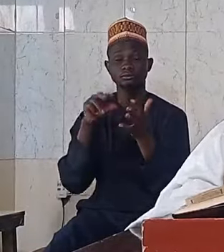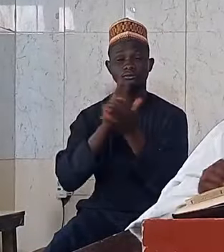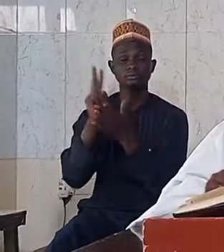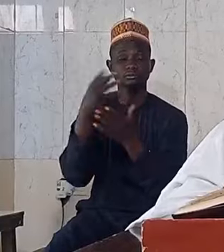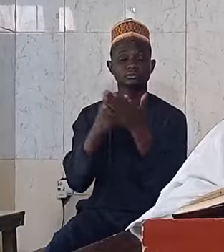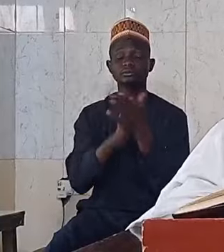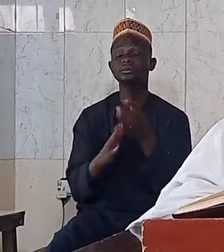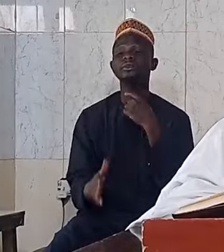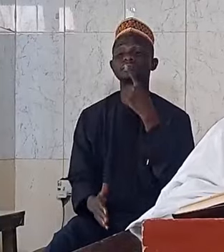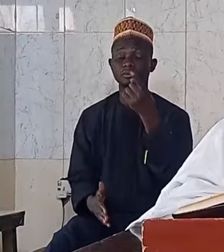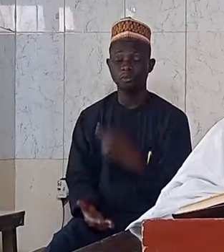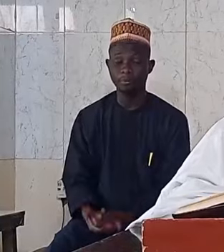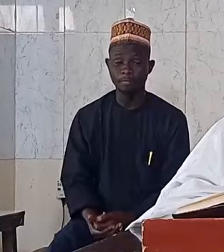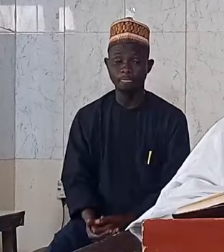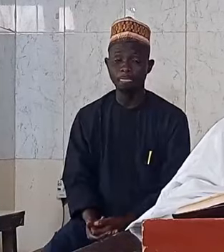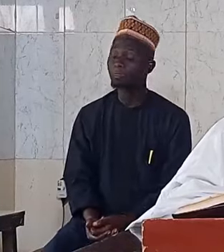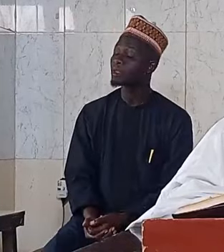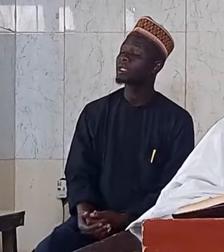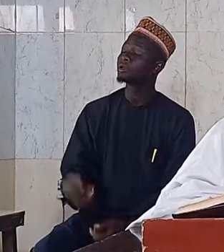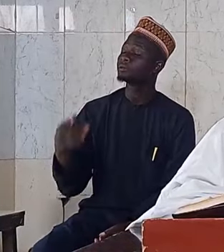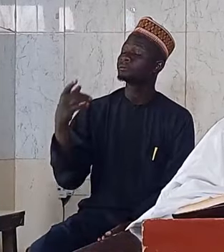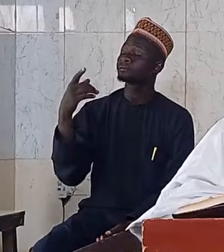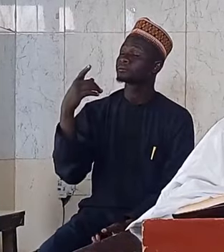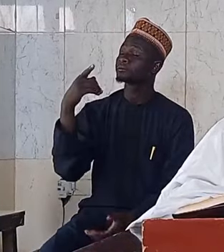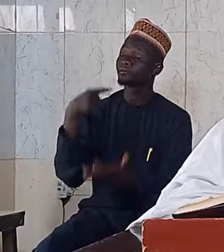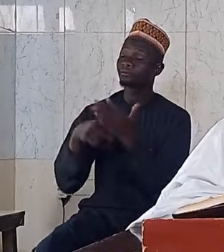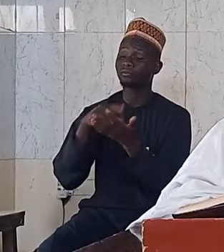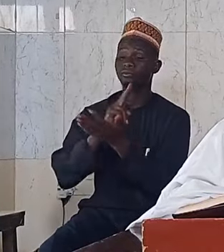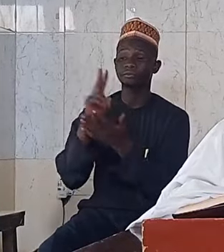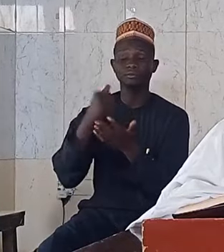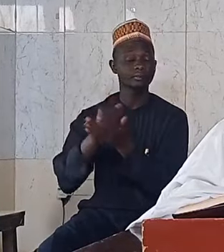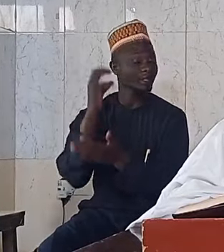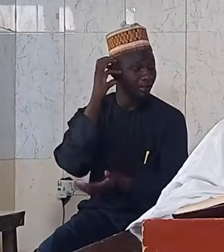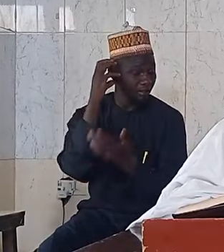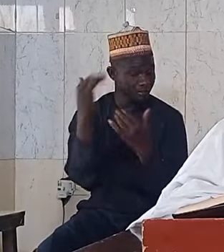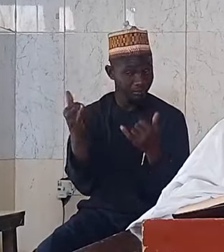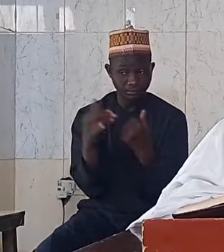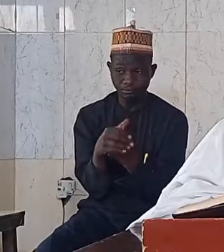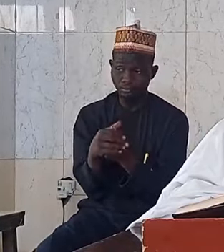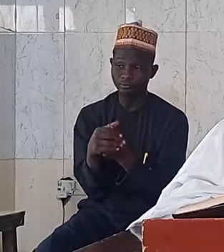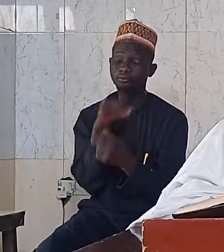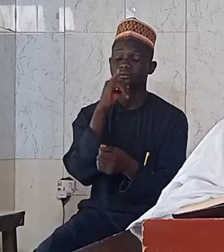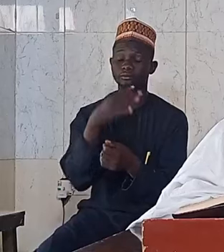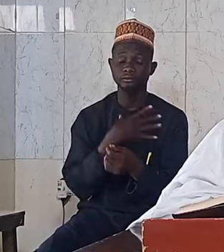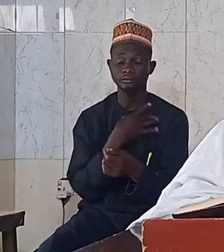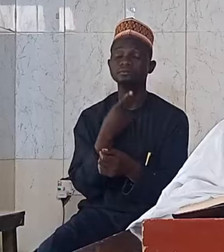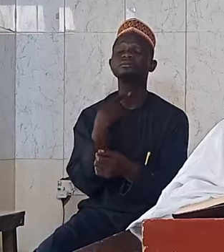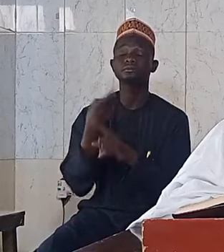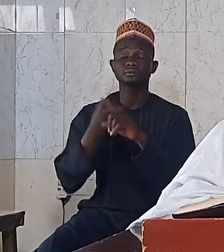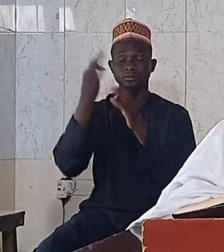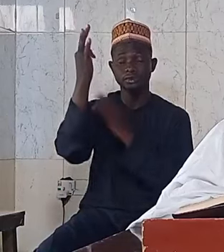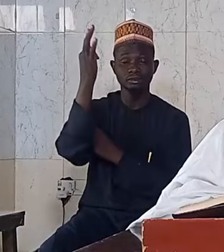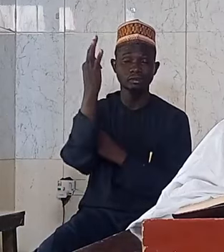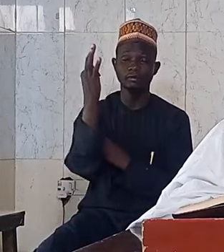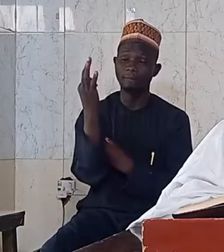cewa wannan aya da muka ji kwadaitarwa ce daga Allah